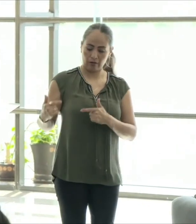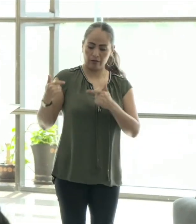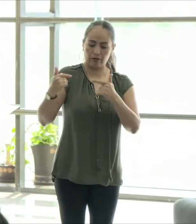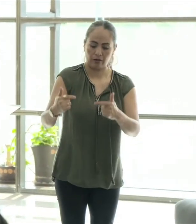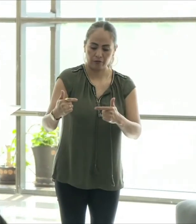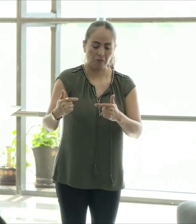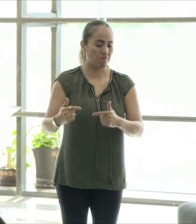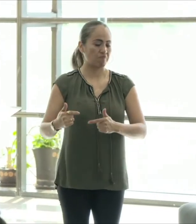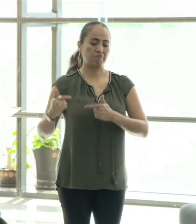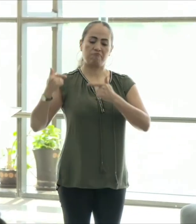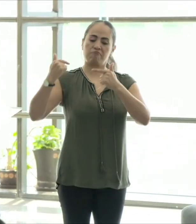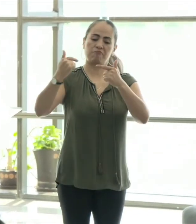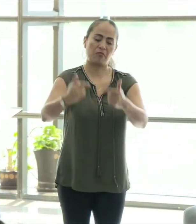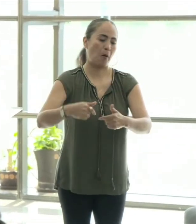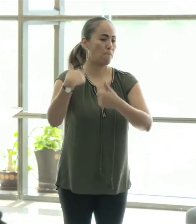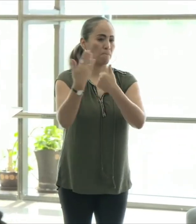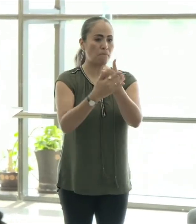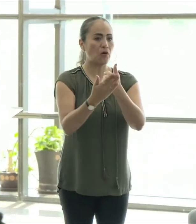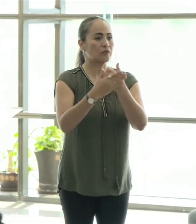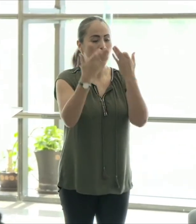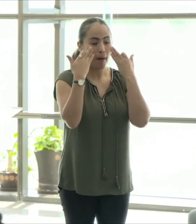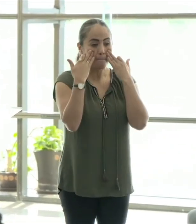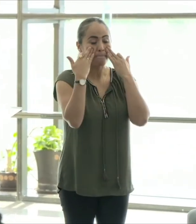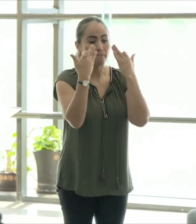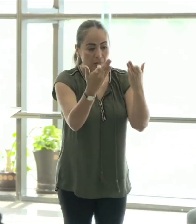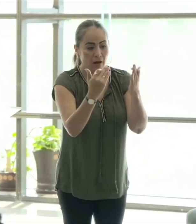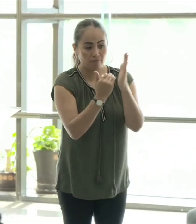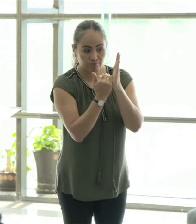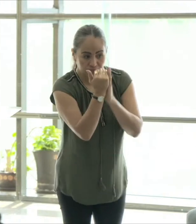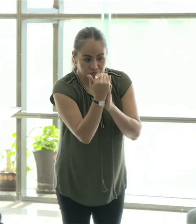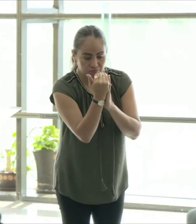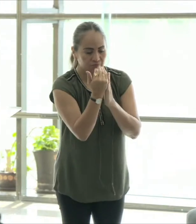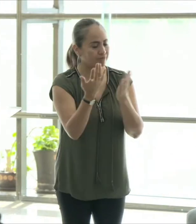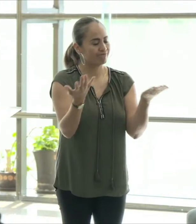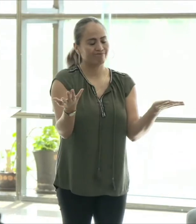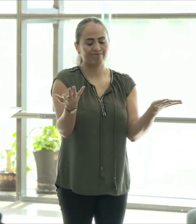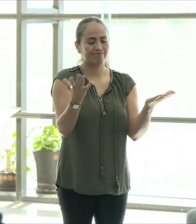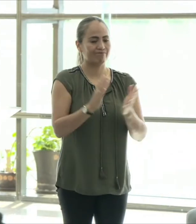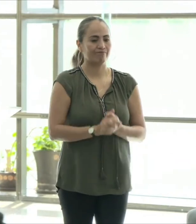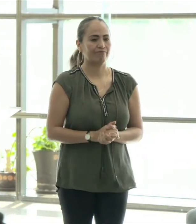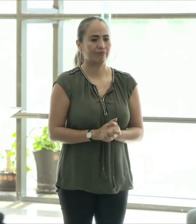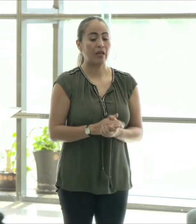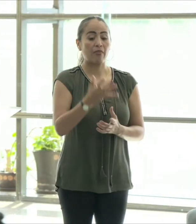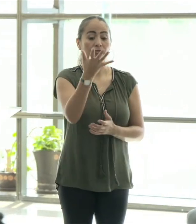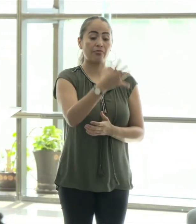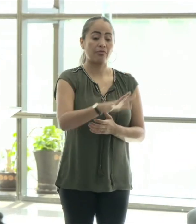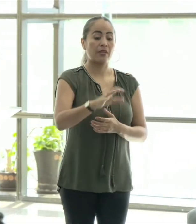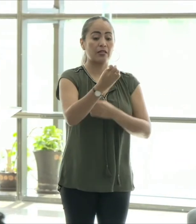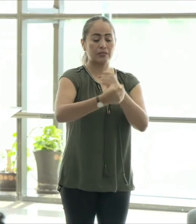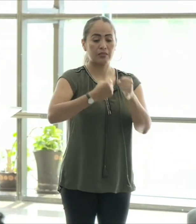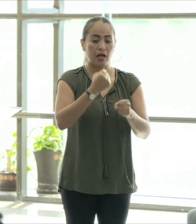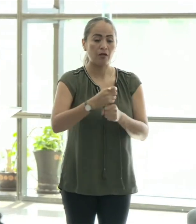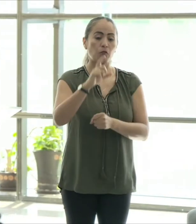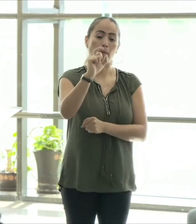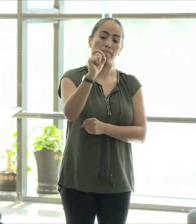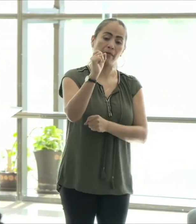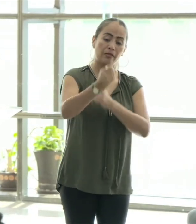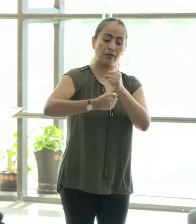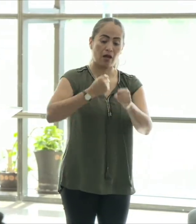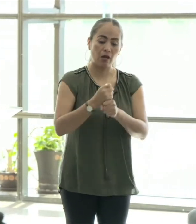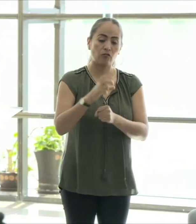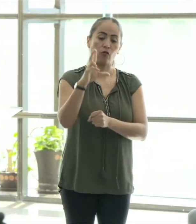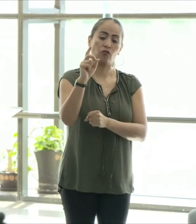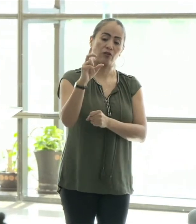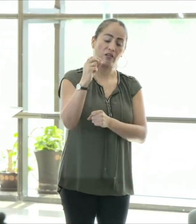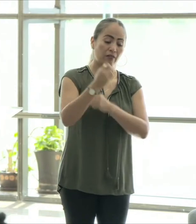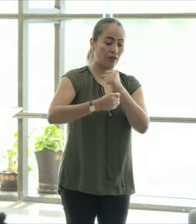la otra vamos a ver ese avance y y justamente decía en el radio no van a ser diez años no van a ser veinte años no van a ser 30 años van a